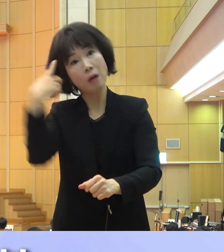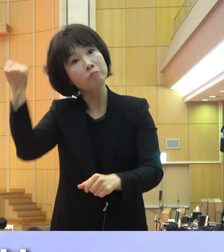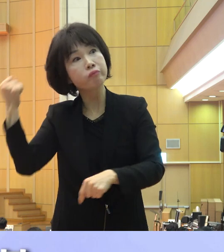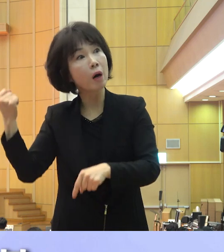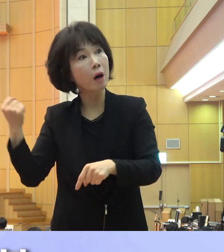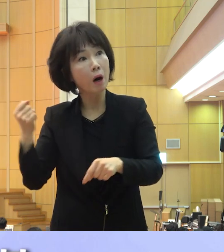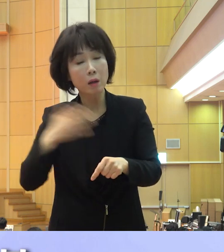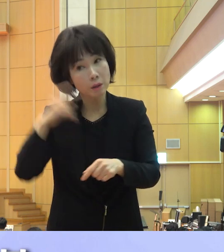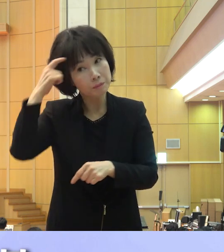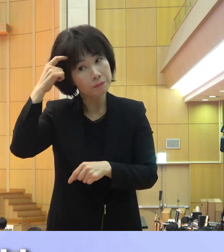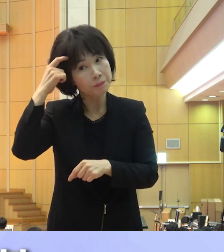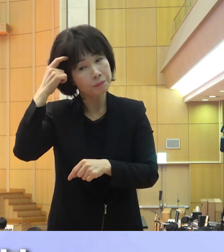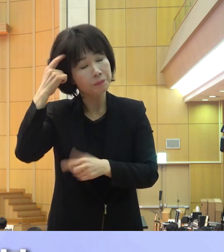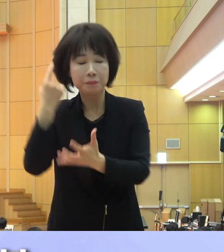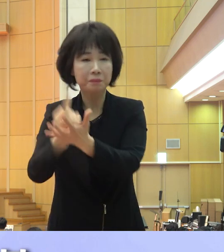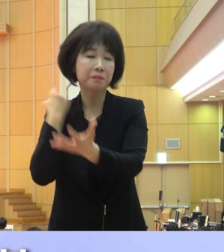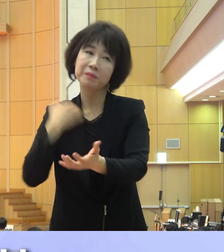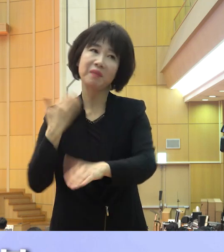몰라도 저는